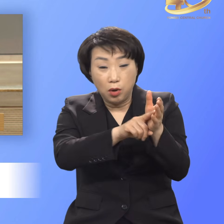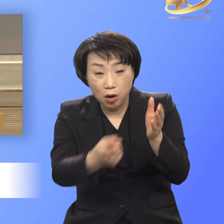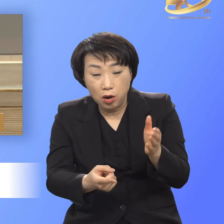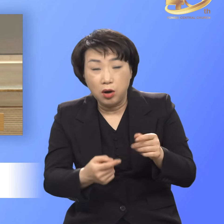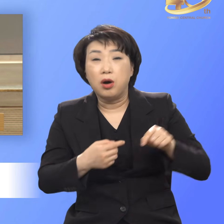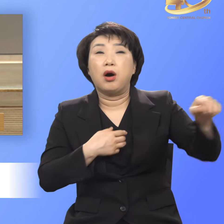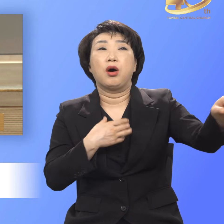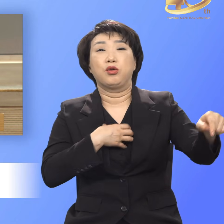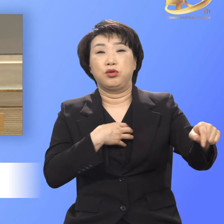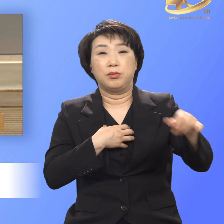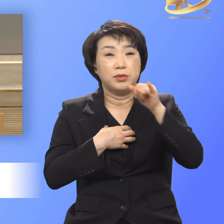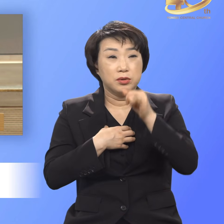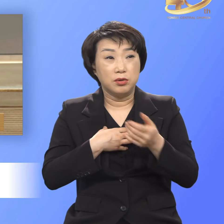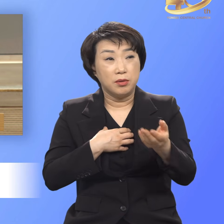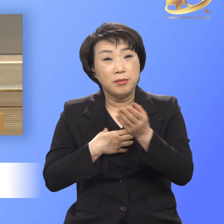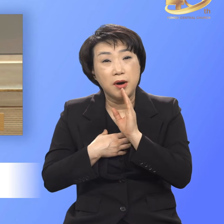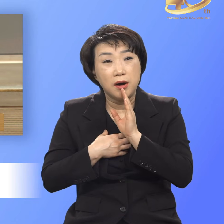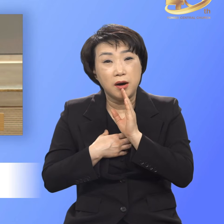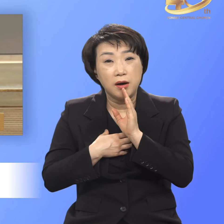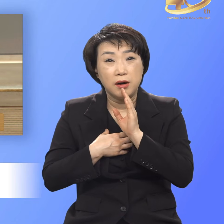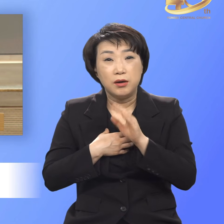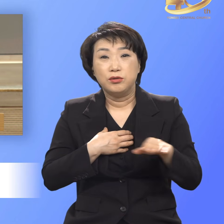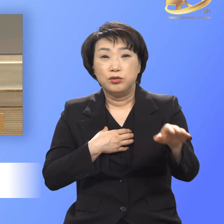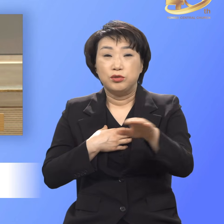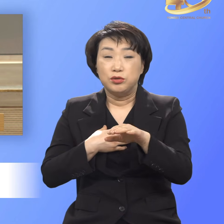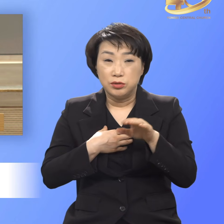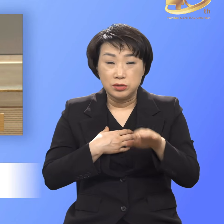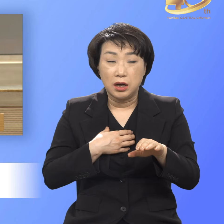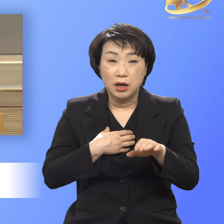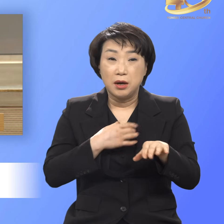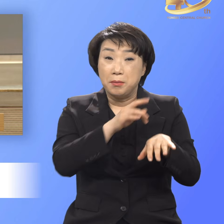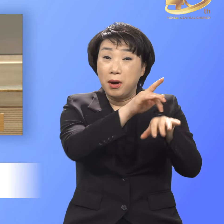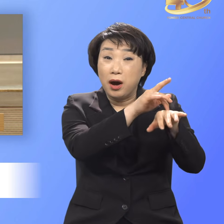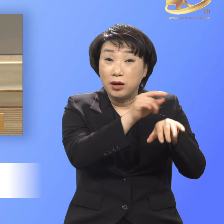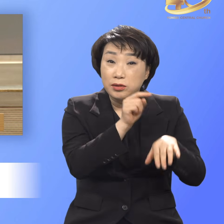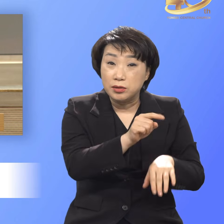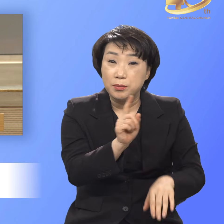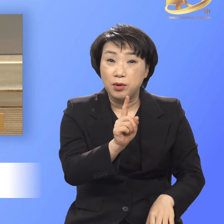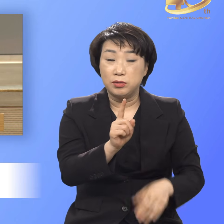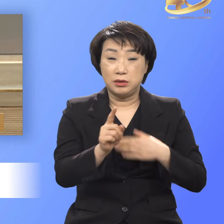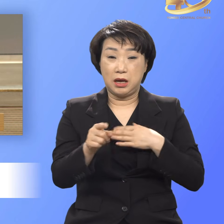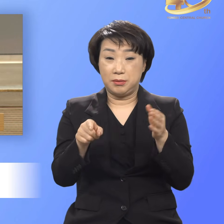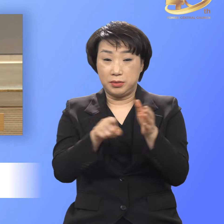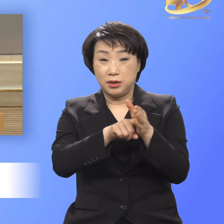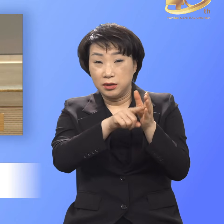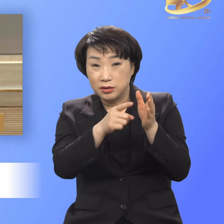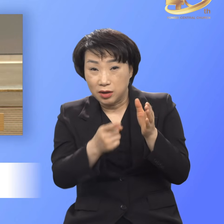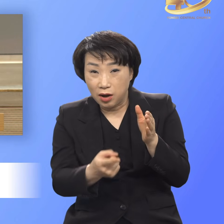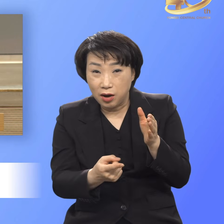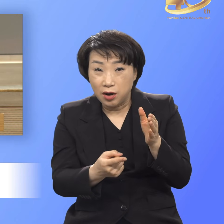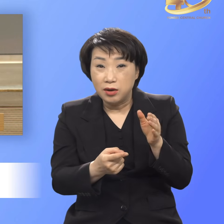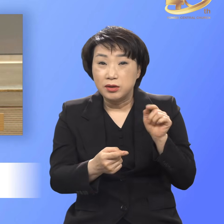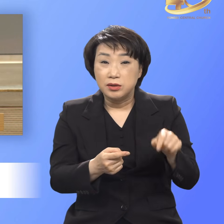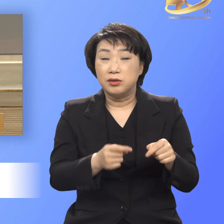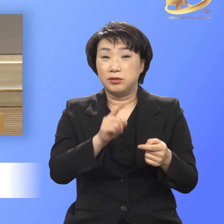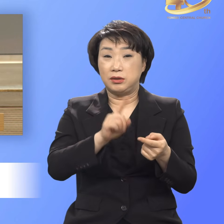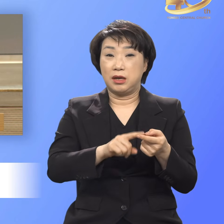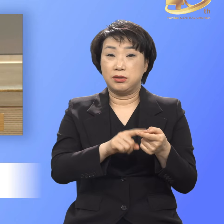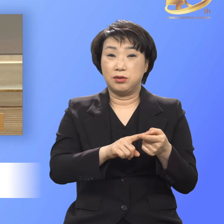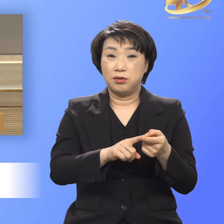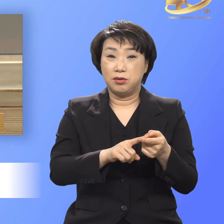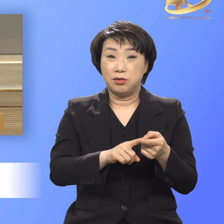가야 돼. 이 마귀는 내가 믿음에서 떨어지는 것에